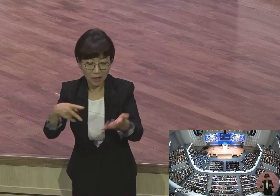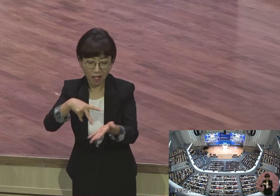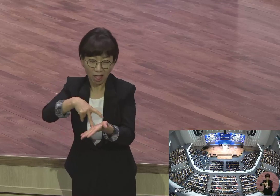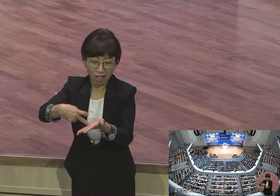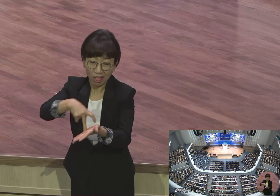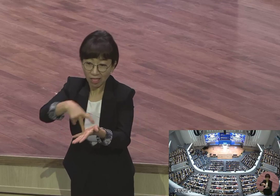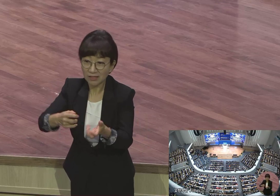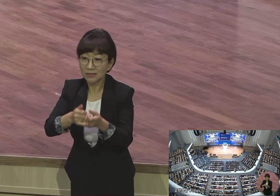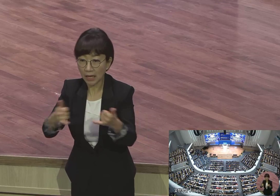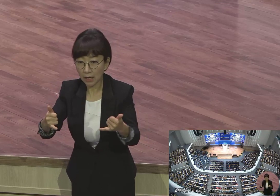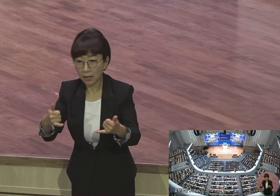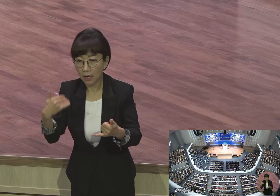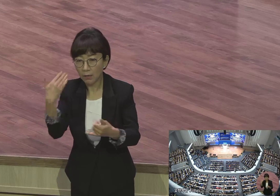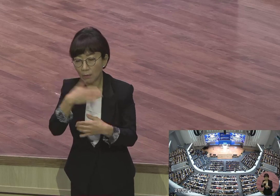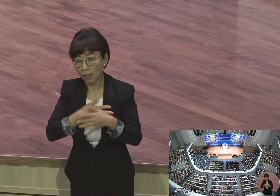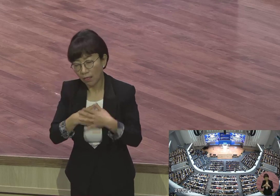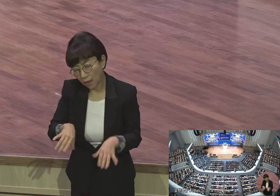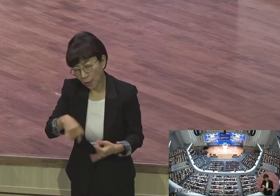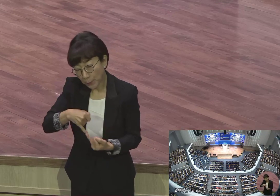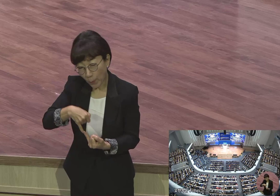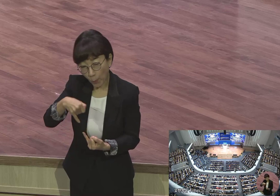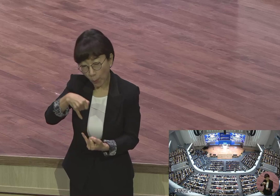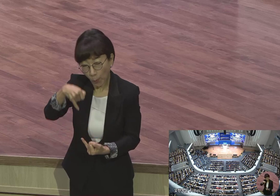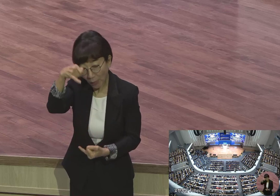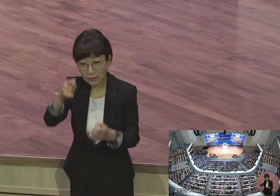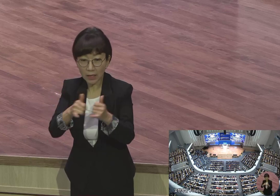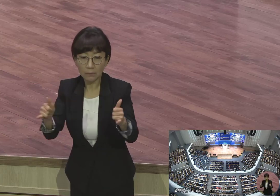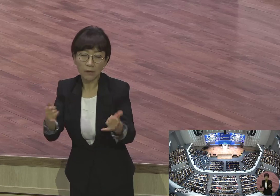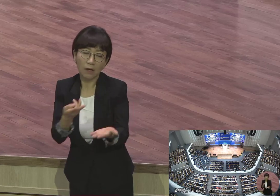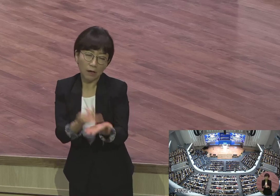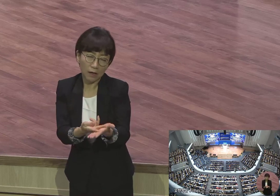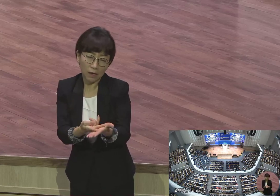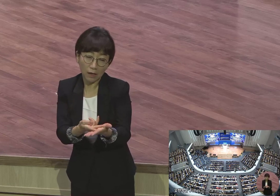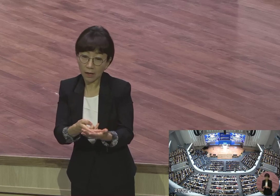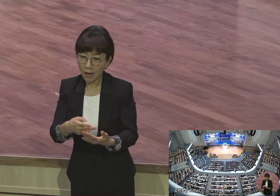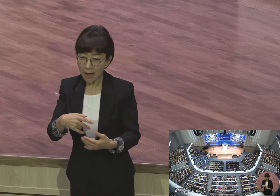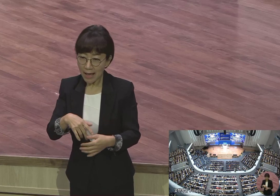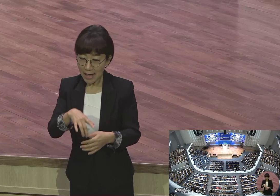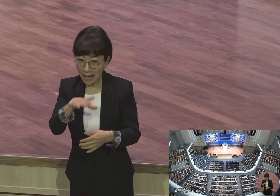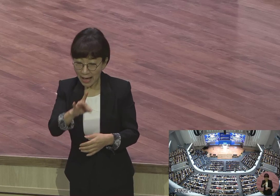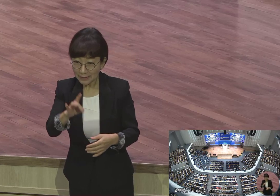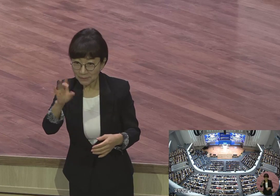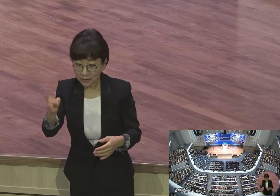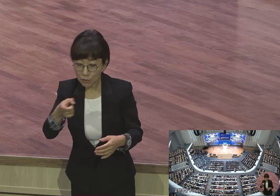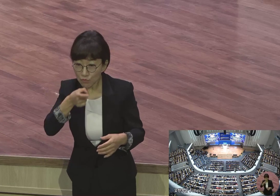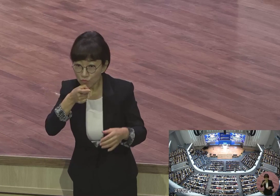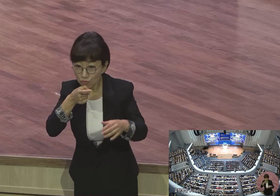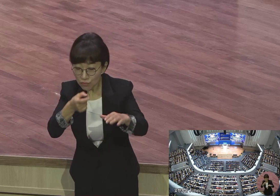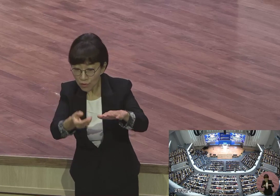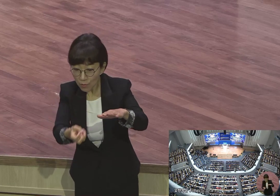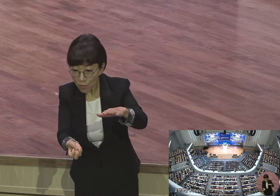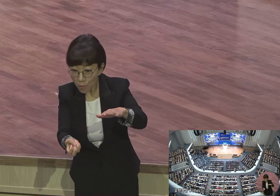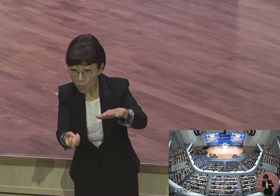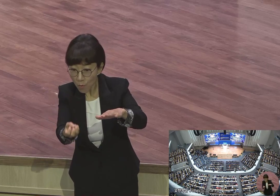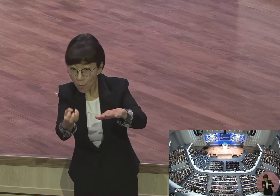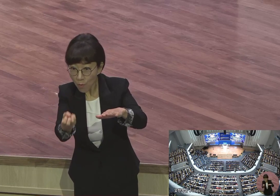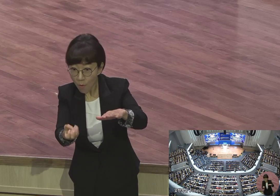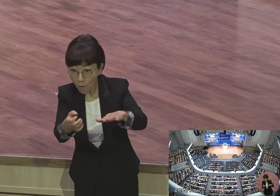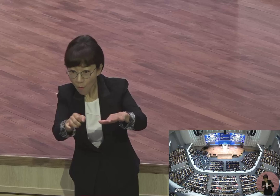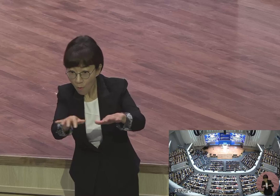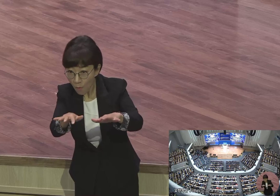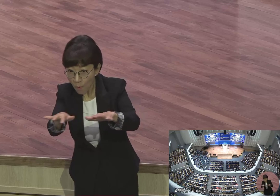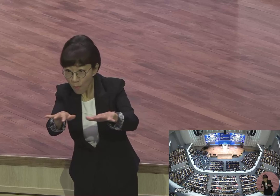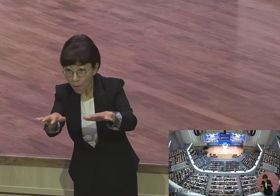누워 물의 움직임을 기다리니 이는 천사가 가끔 못에 내려와 물을 움직이게 하는데 움직인 위에 먼저 들어가는 자는 어떤